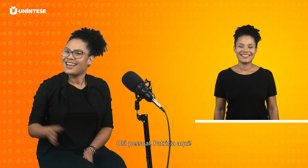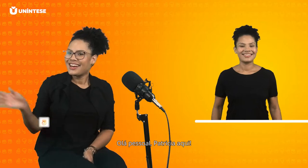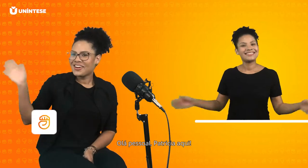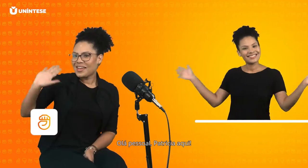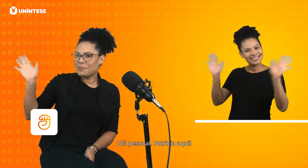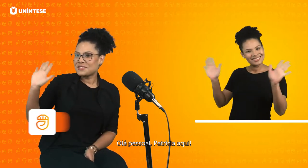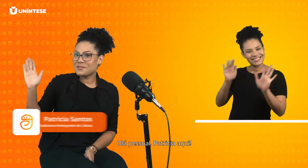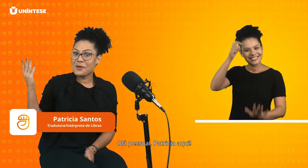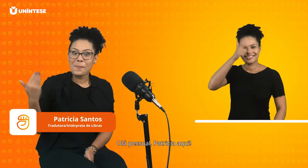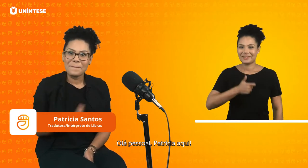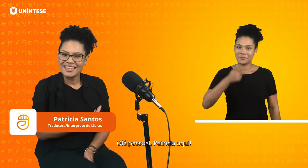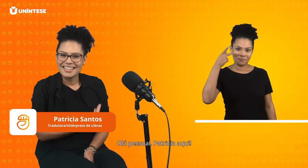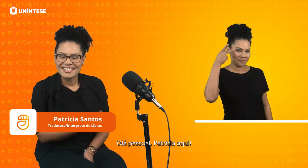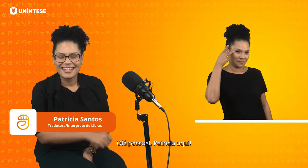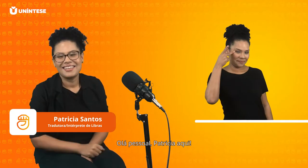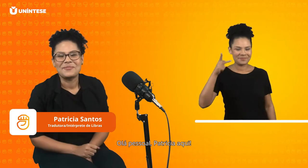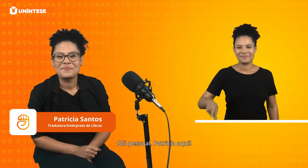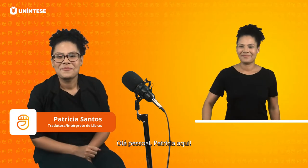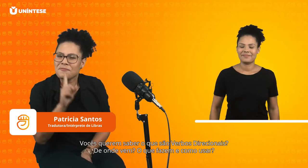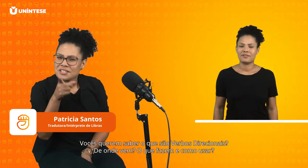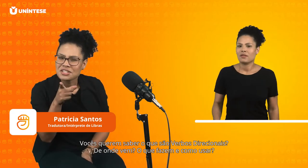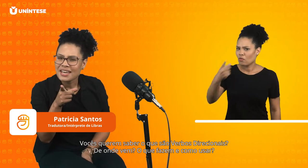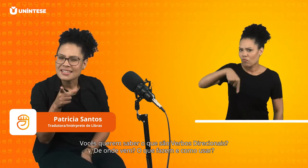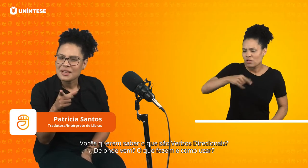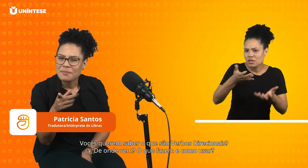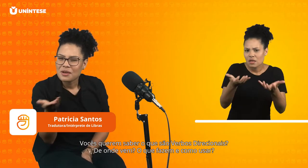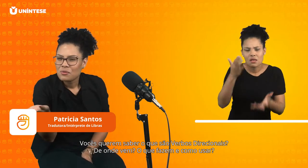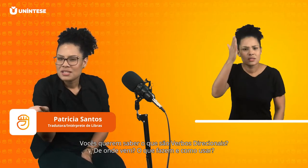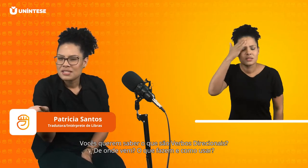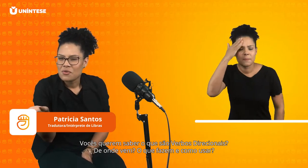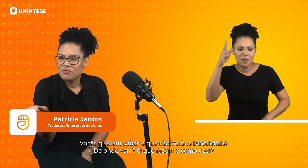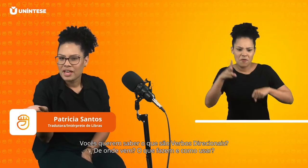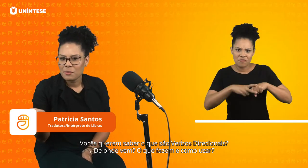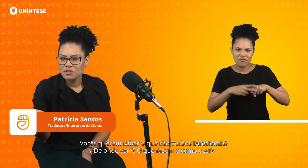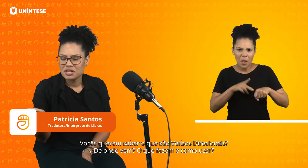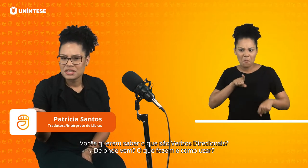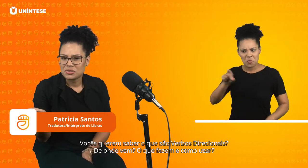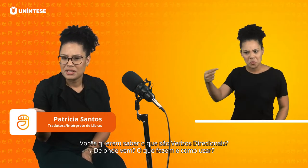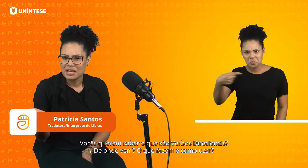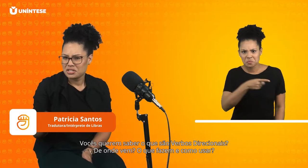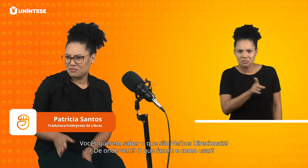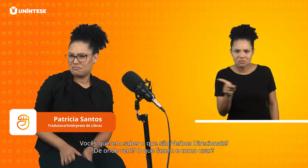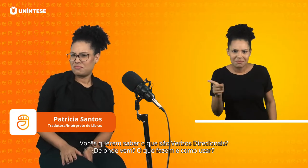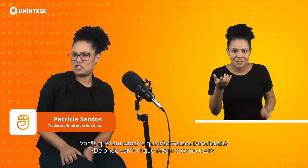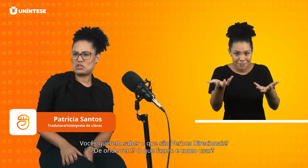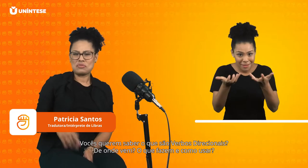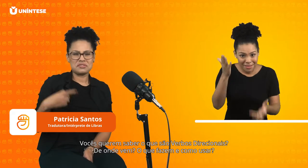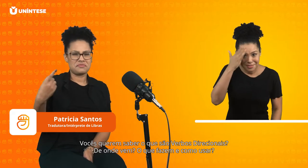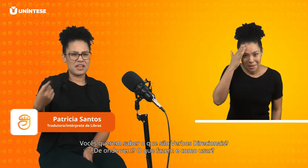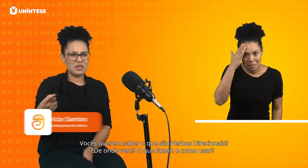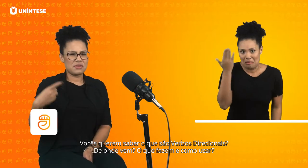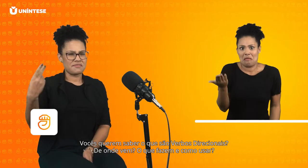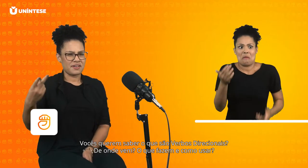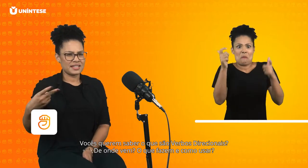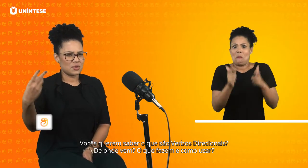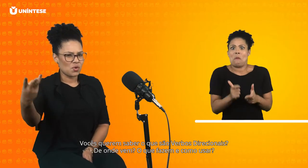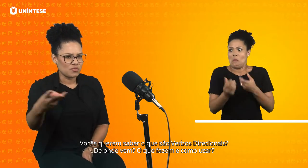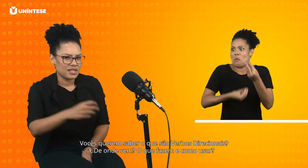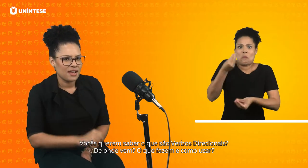Olá pessoal, Patrícia aqui. Vocês querem saber o que são verbos direcionais? De onde vem, o que fazem, como usar?